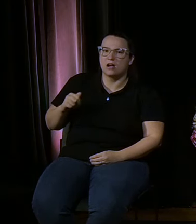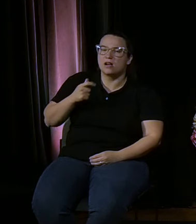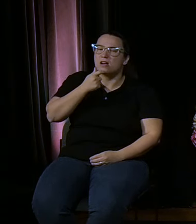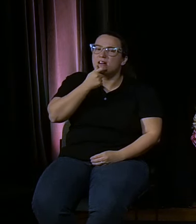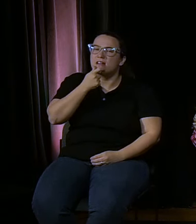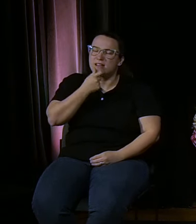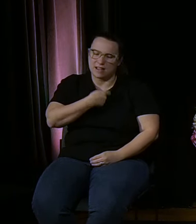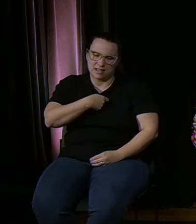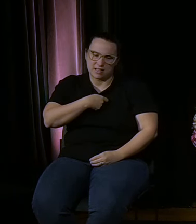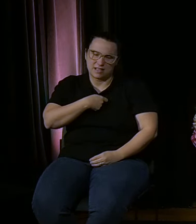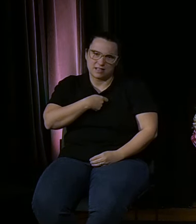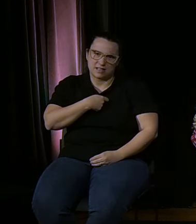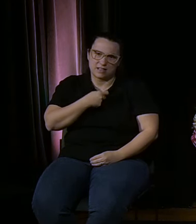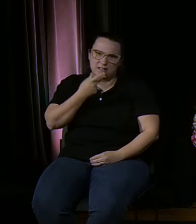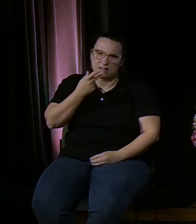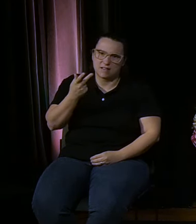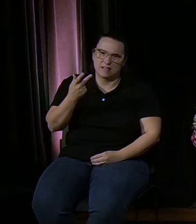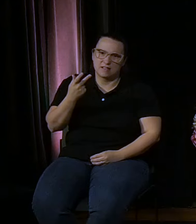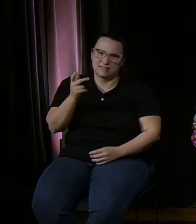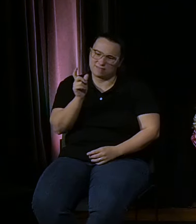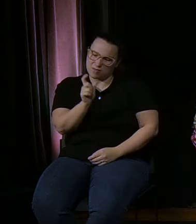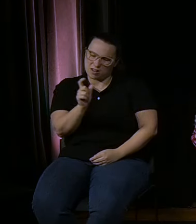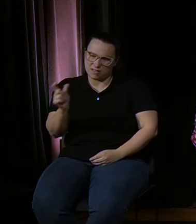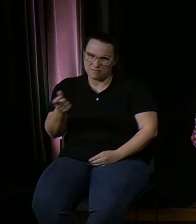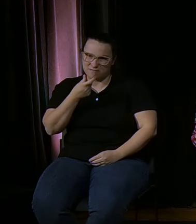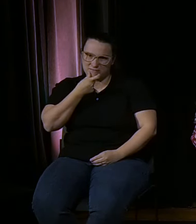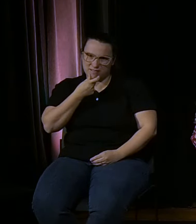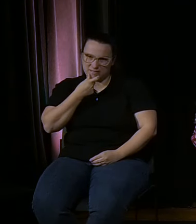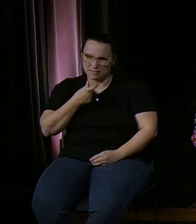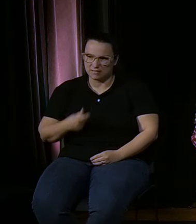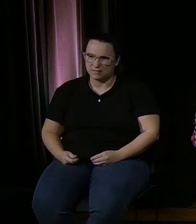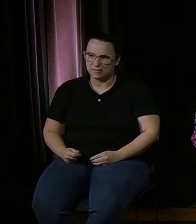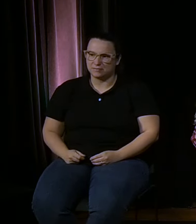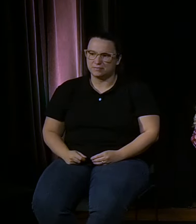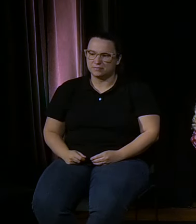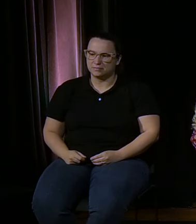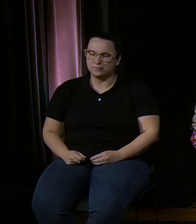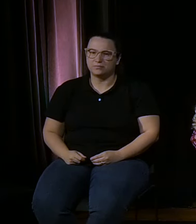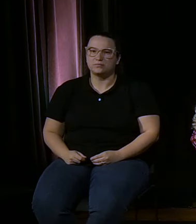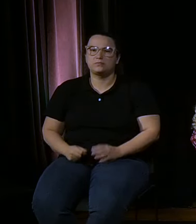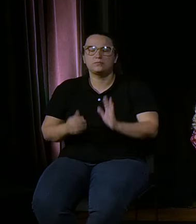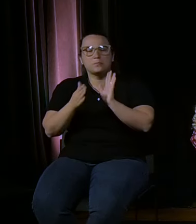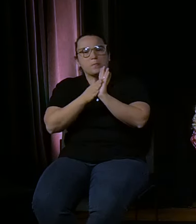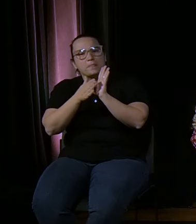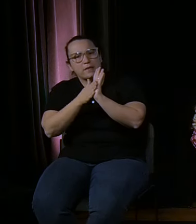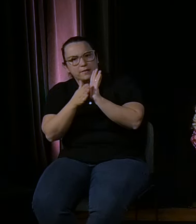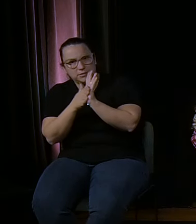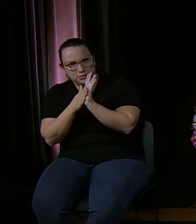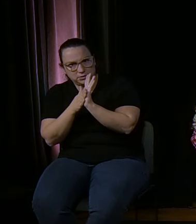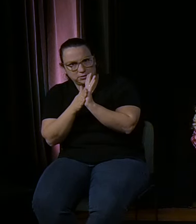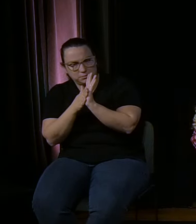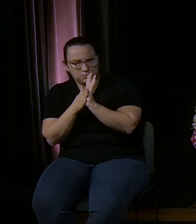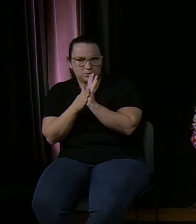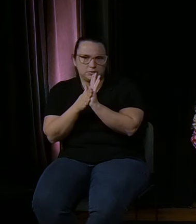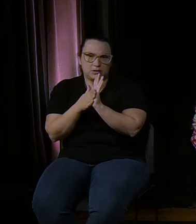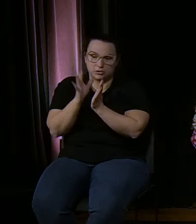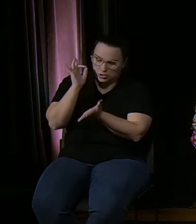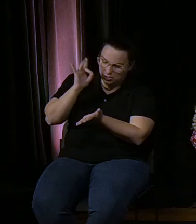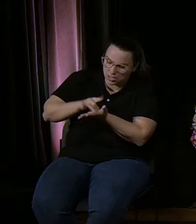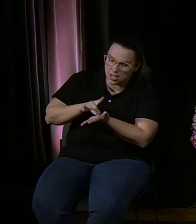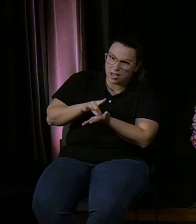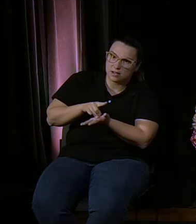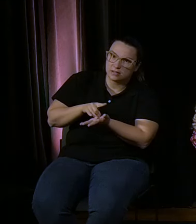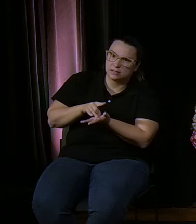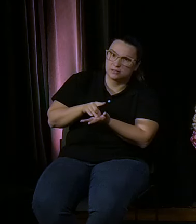Charlie. Antes deveria gritar Burn, baby, burn. Entre proposta tão extremada e a